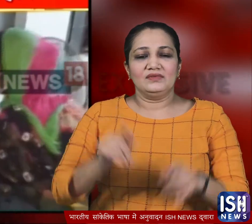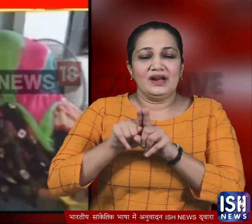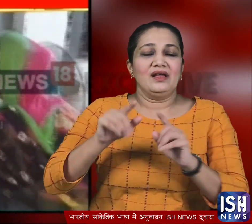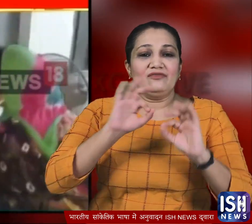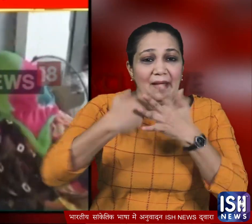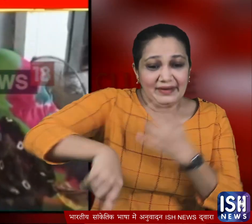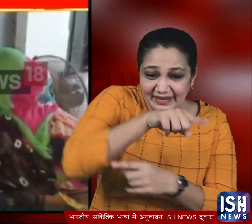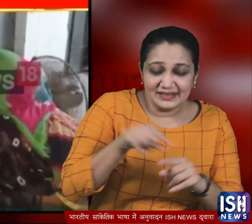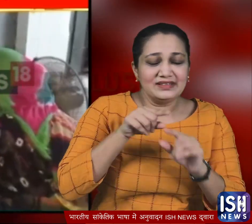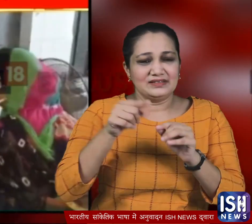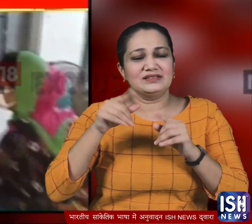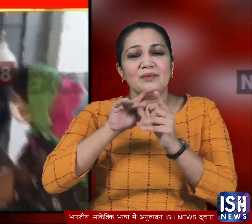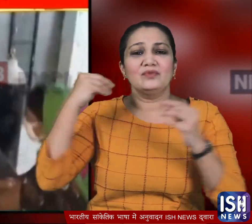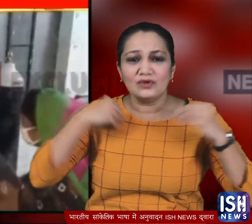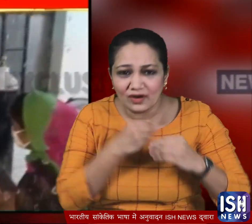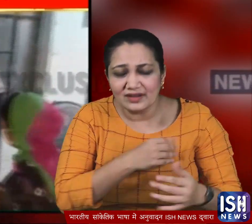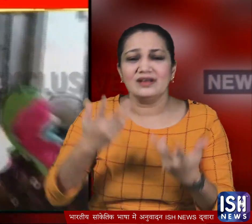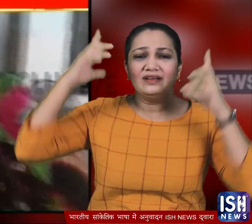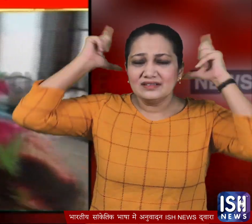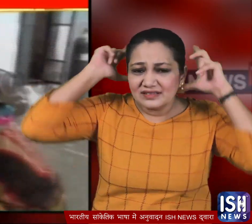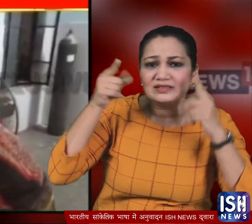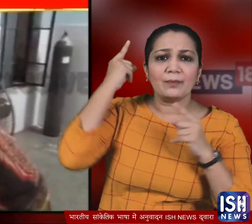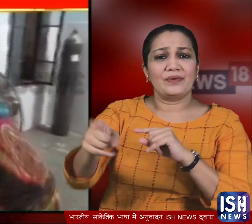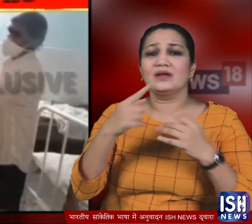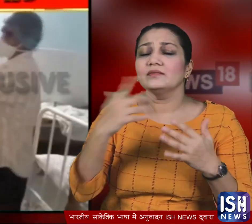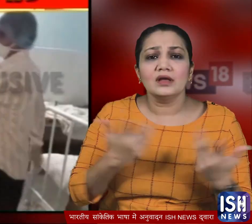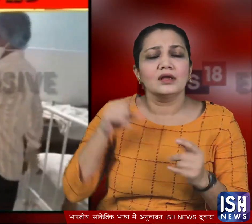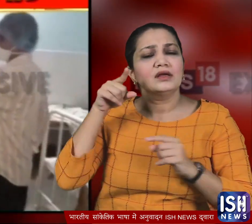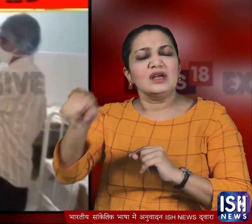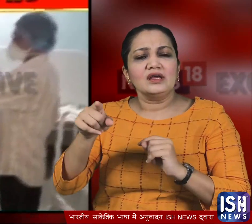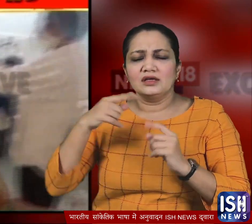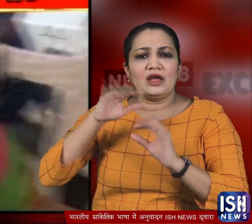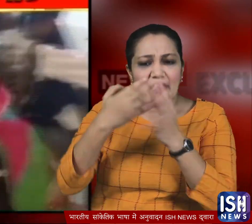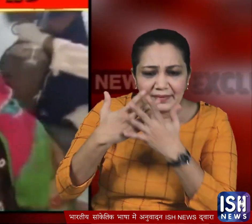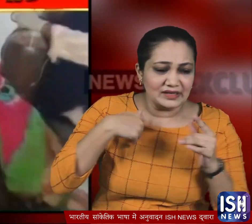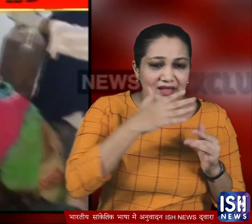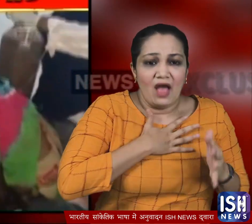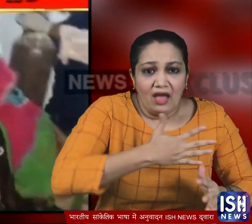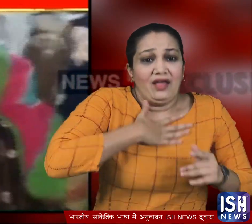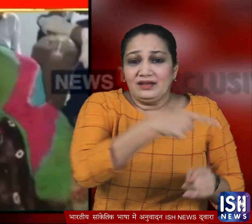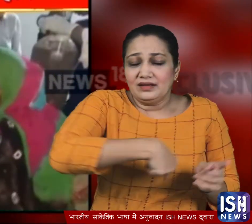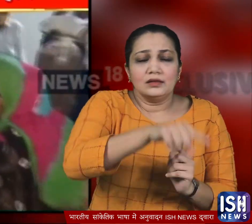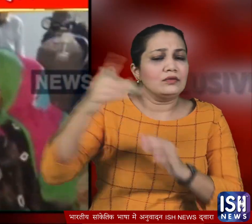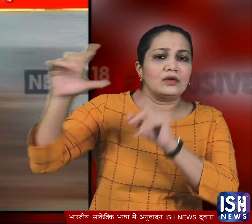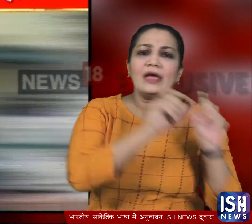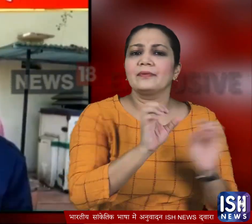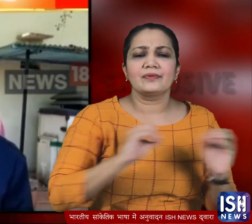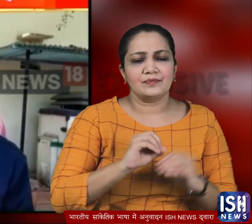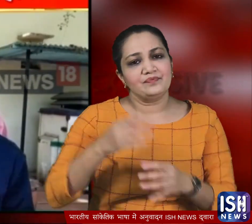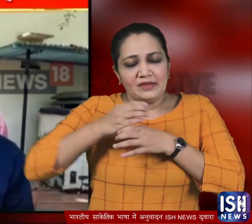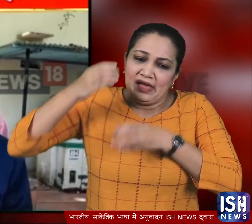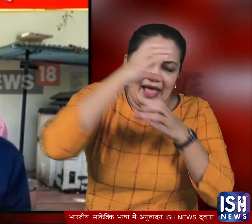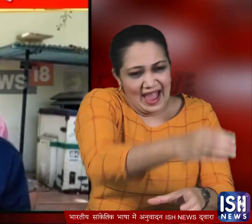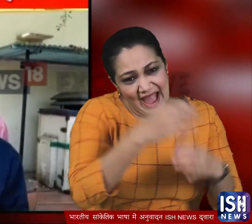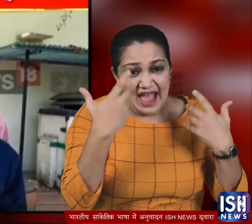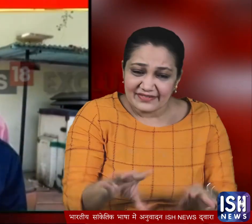मरीज के घर वालों ने कोरोना सेंटर के डॉक्टरों और स्वास्थ्य कर्मियों पर आरोप लगाया कि उन्होंने उनके परिवार के सदस्य के इलाज में लापरवाही बरती। सिलेंडर ले